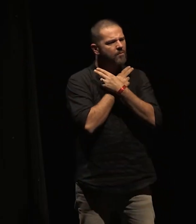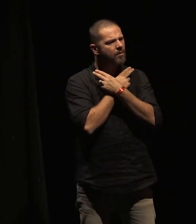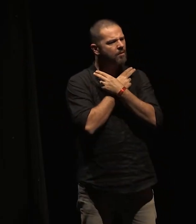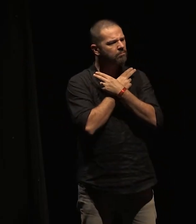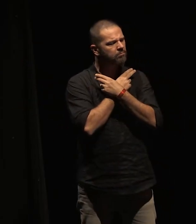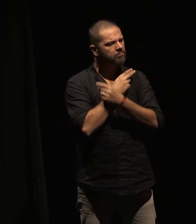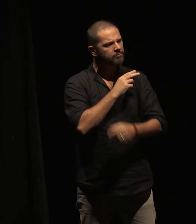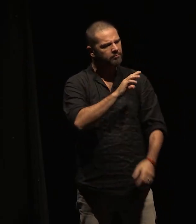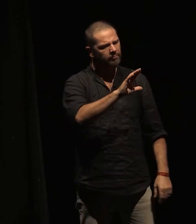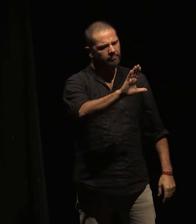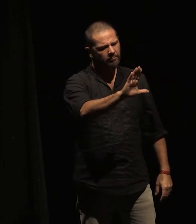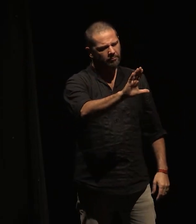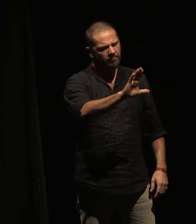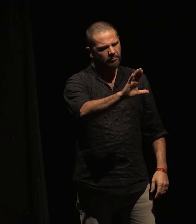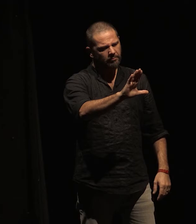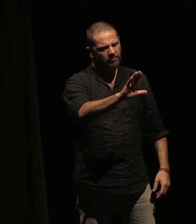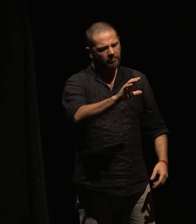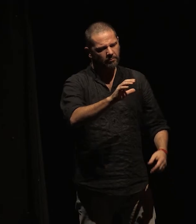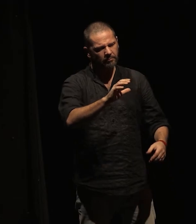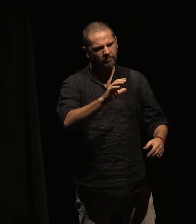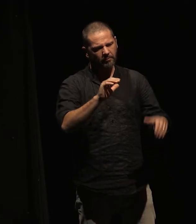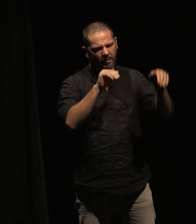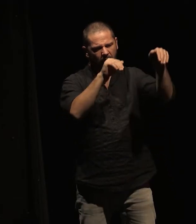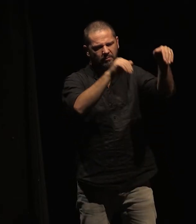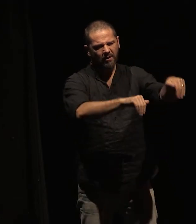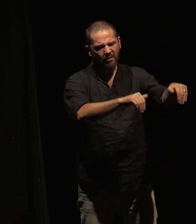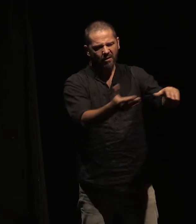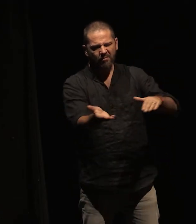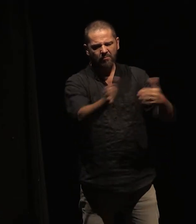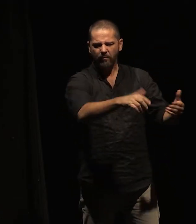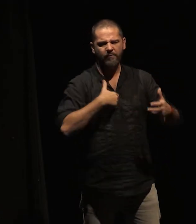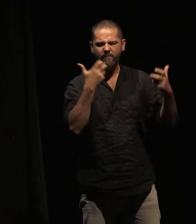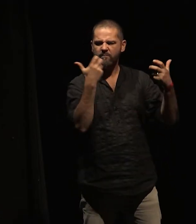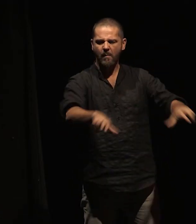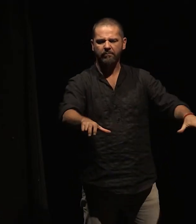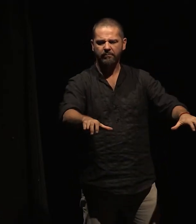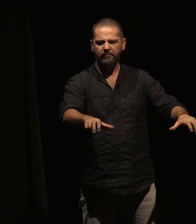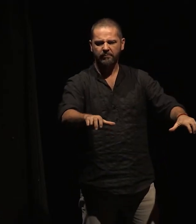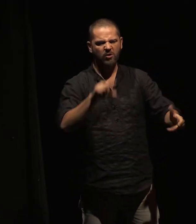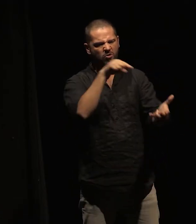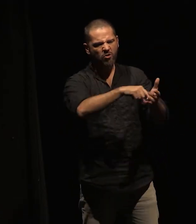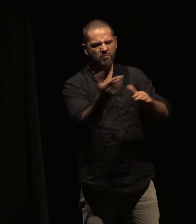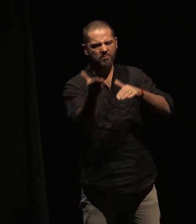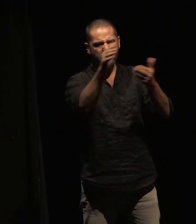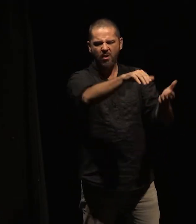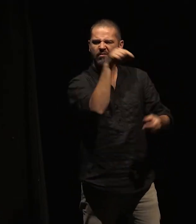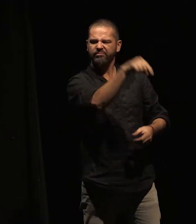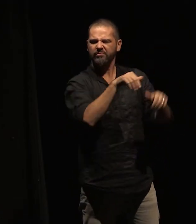'aimerais pas que cela se passe au cimetière. Ça n'est pas un endroit pour mourir. Les cimetières sont dévolues au